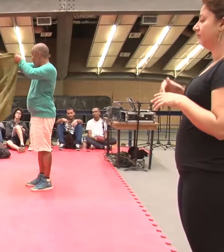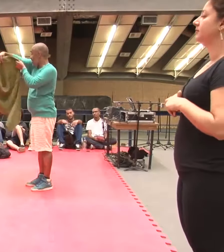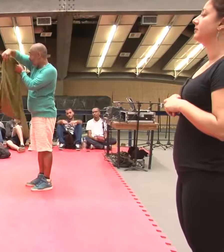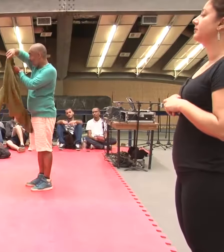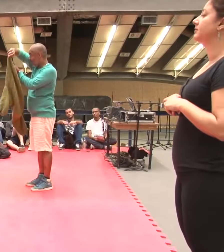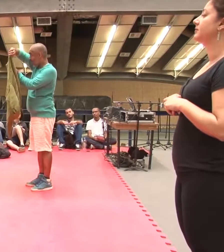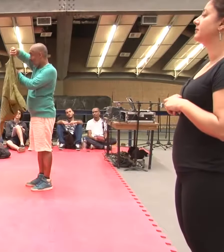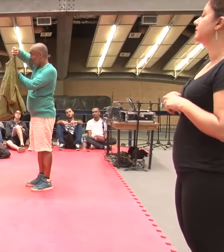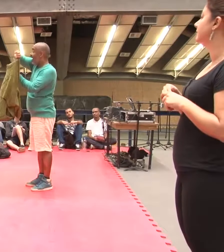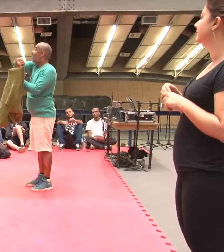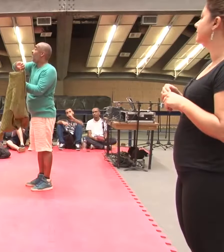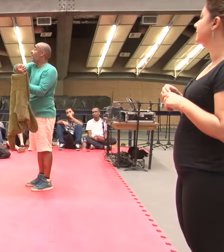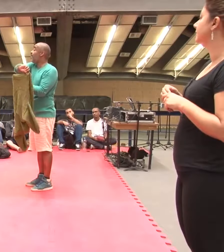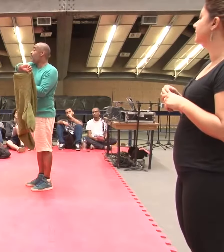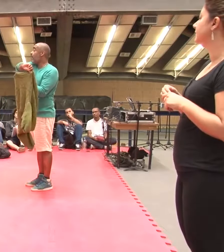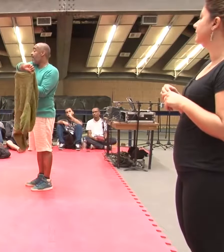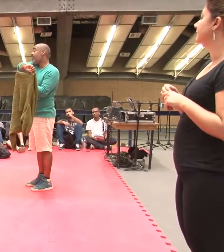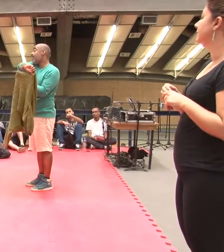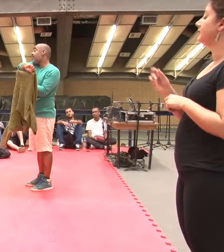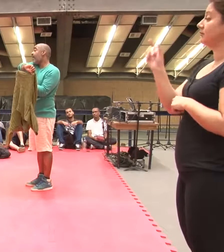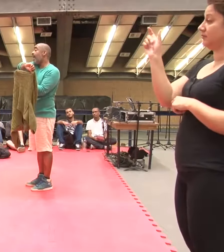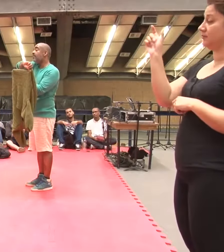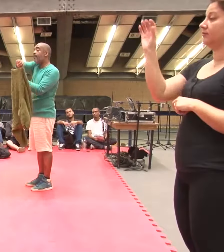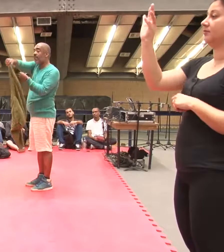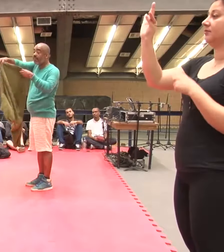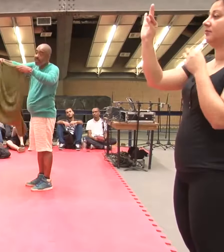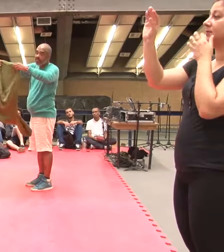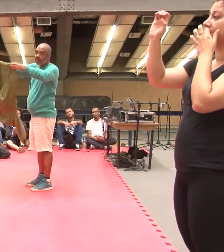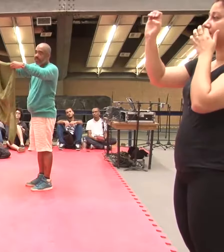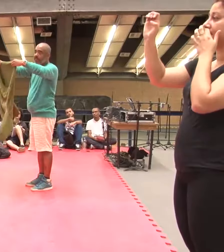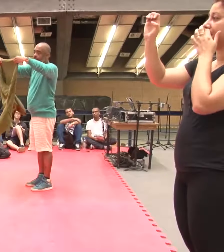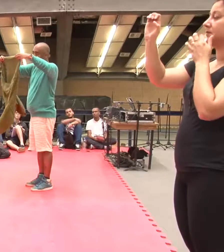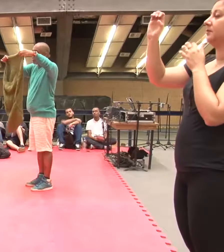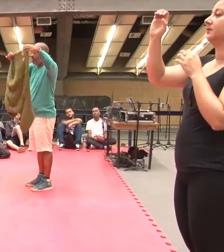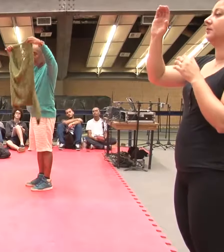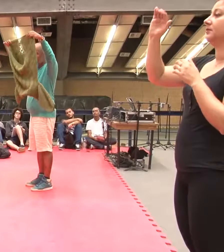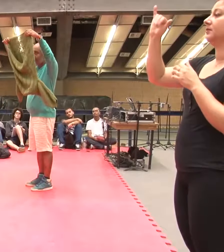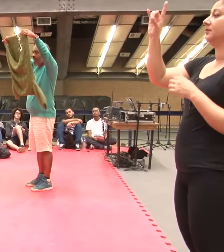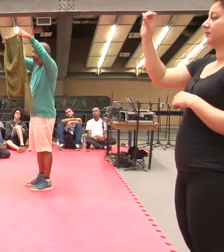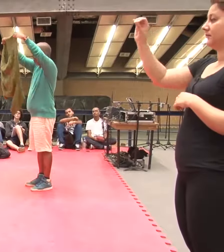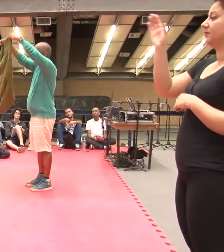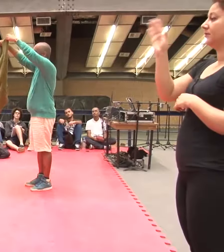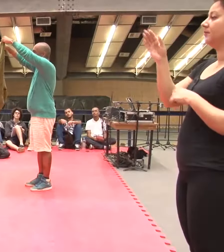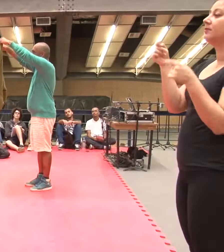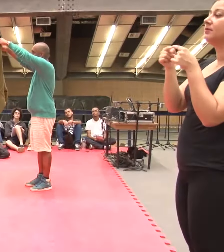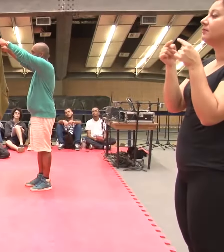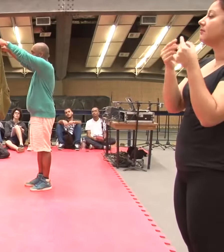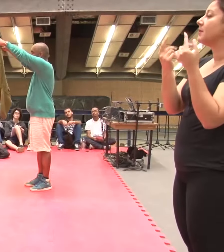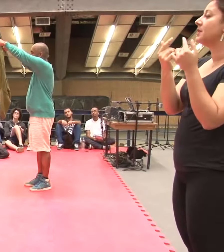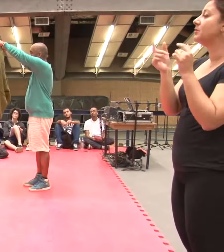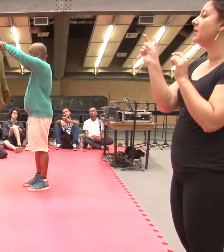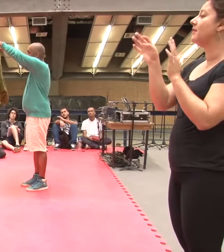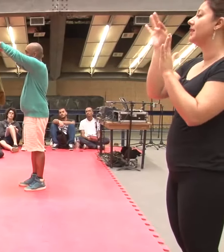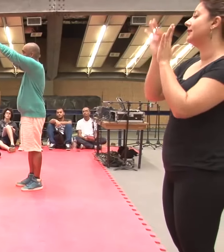O tecido vem da mesma palavra, vem da mesma raiz da palavra texto. Mas acho que disso vocês já sabem, né? Não tem